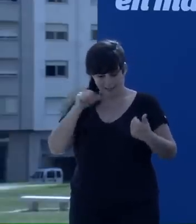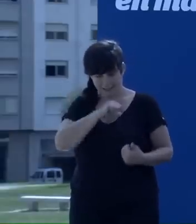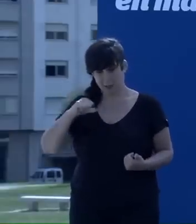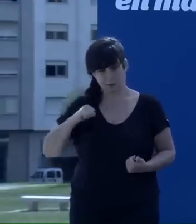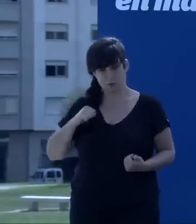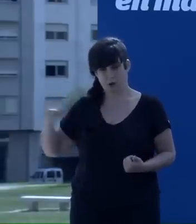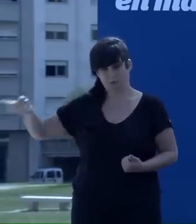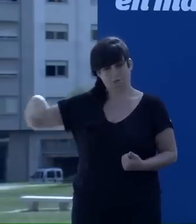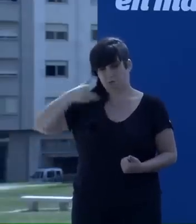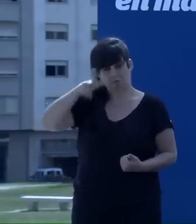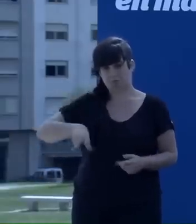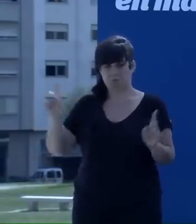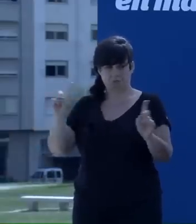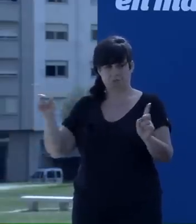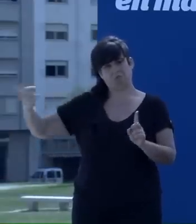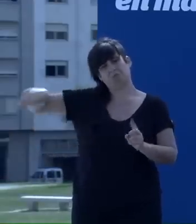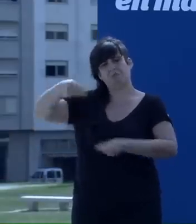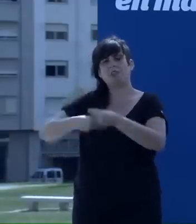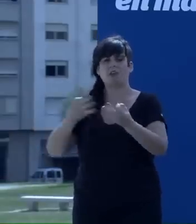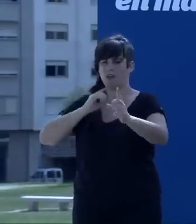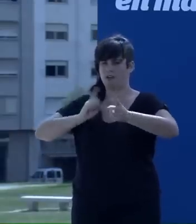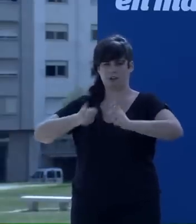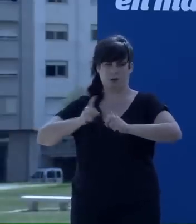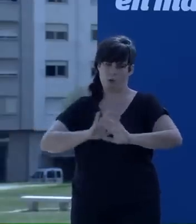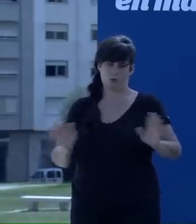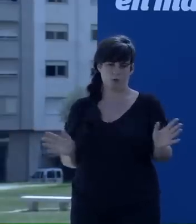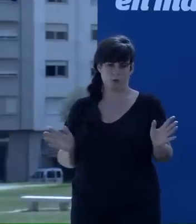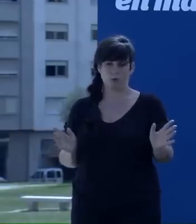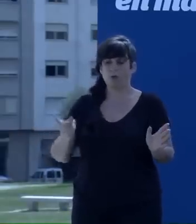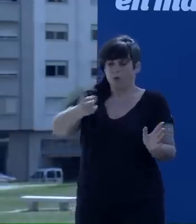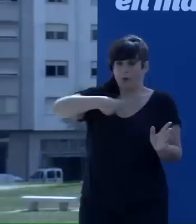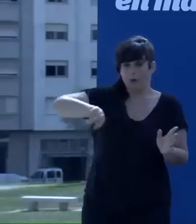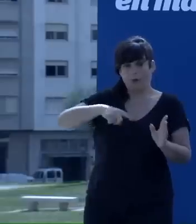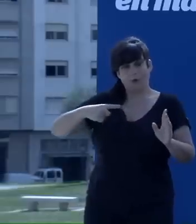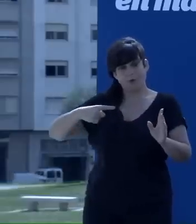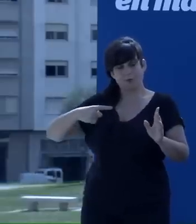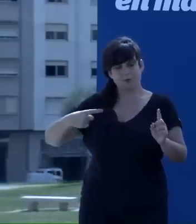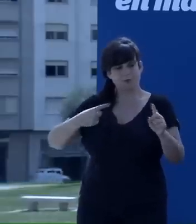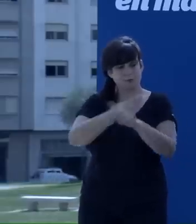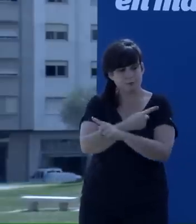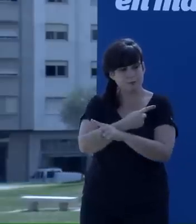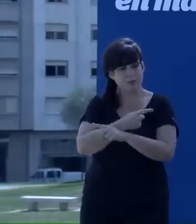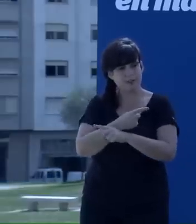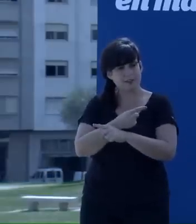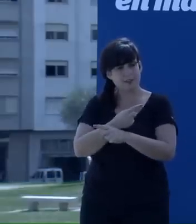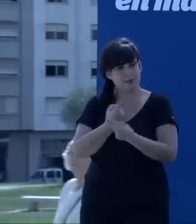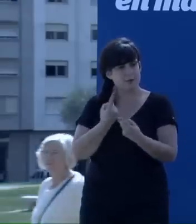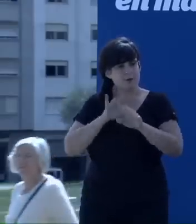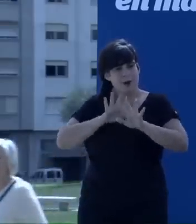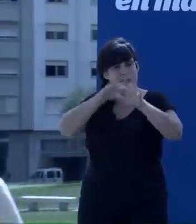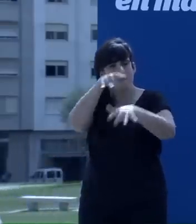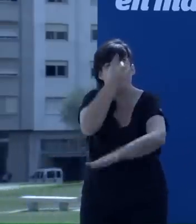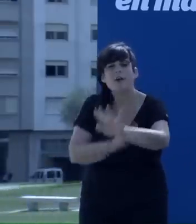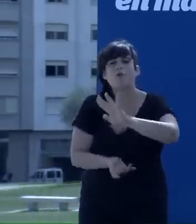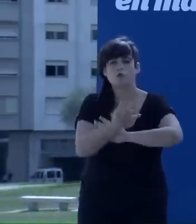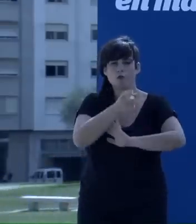Eles compórtanse como auténticos dictadores. E nós organizamos en Marea a partir de artellar e enfiar toda